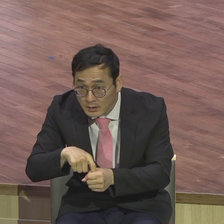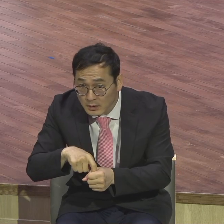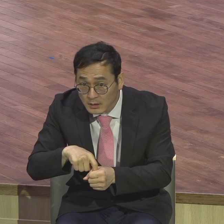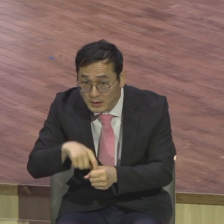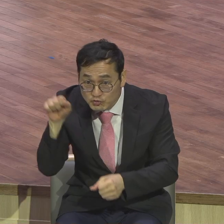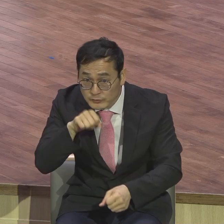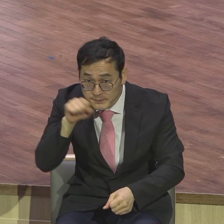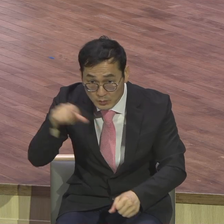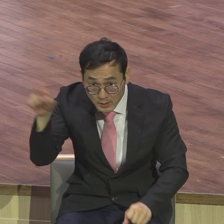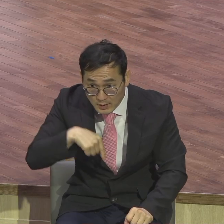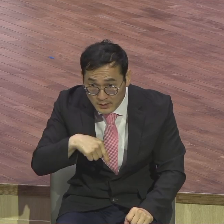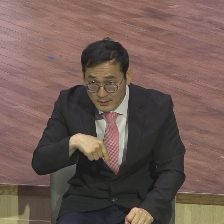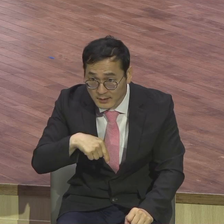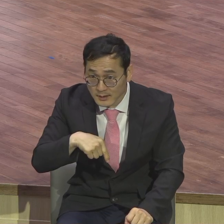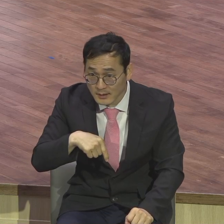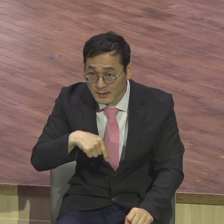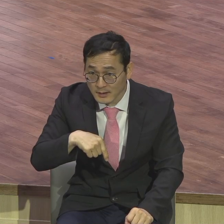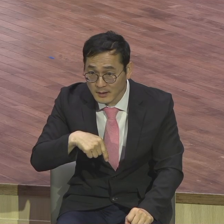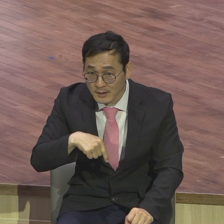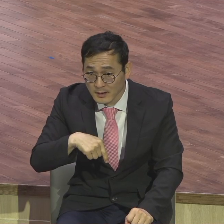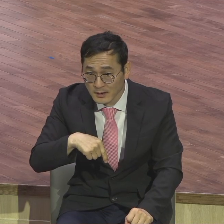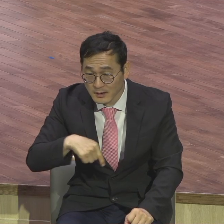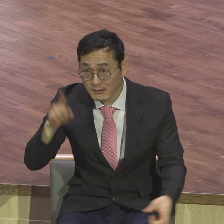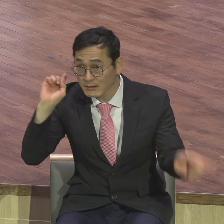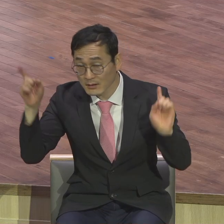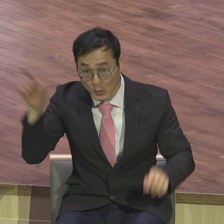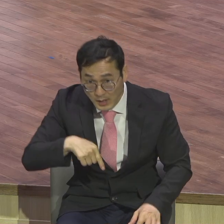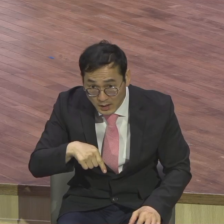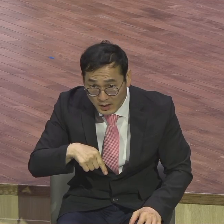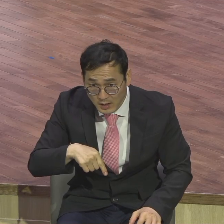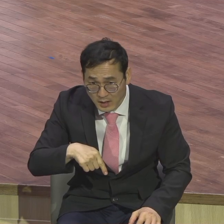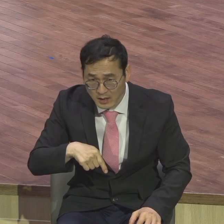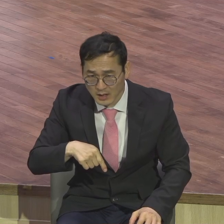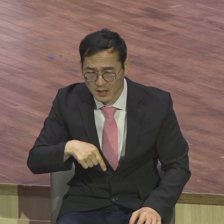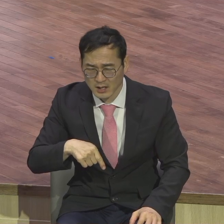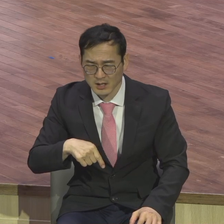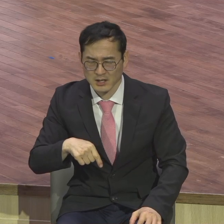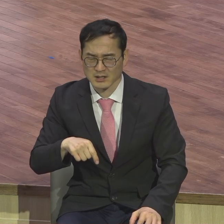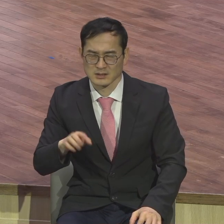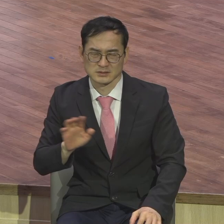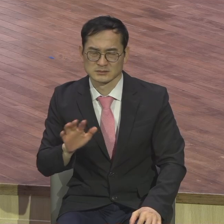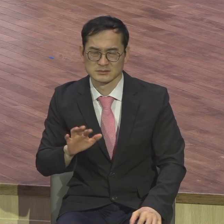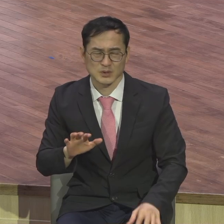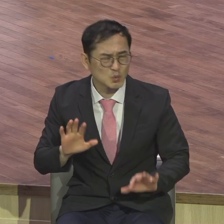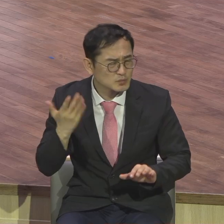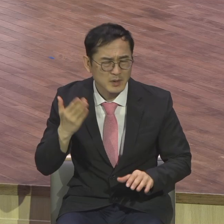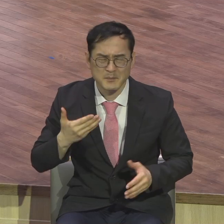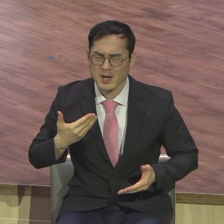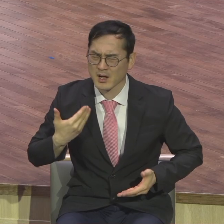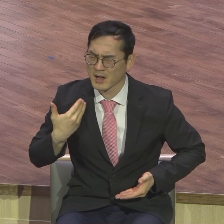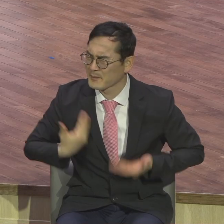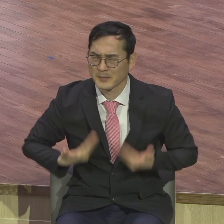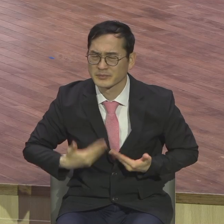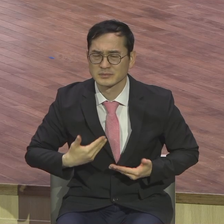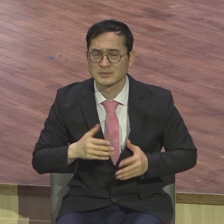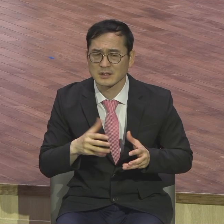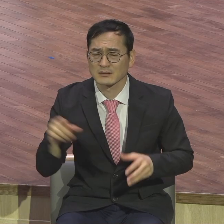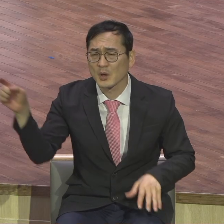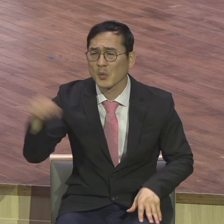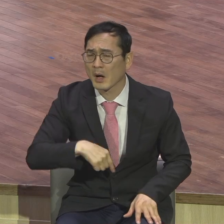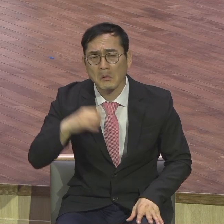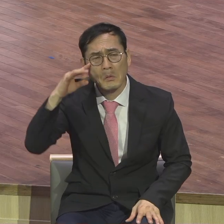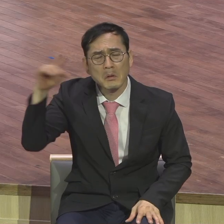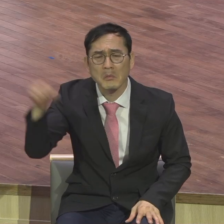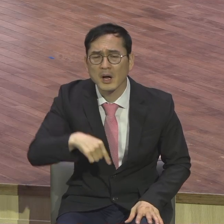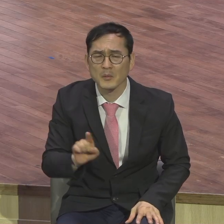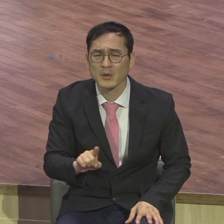할 일이 없어서 옵니까? 우리가 얼마나 피곤하고 바쁜 세상에 살고 있습니까? 예배 우선 순위를 정하고